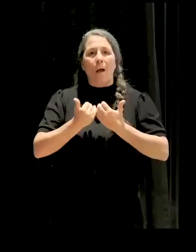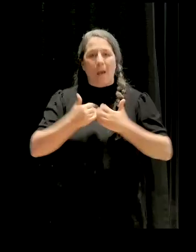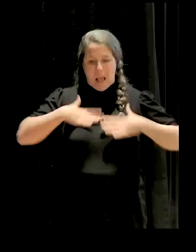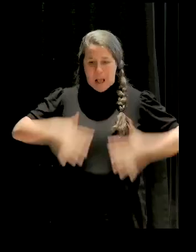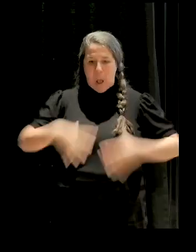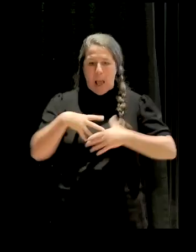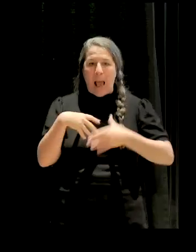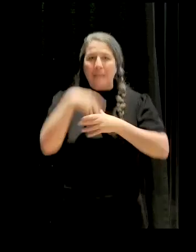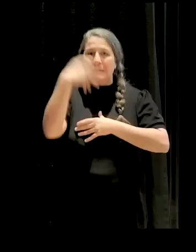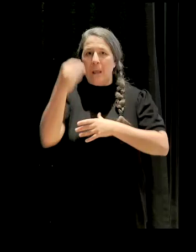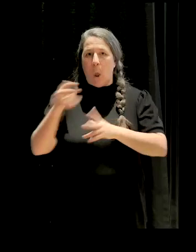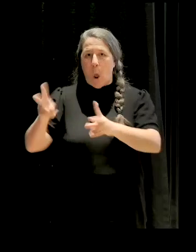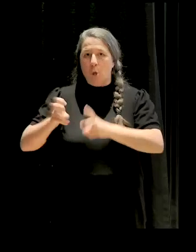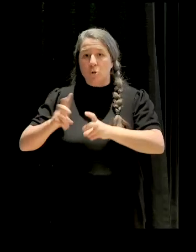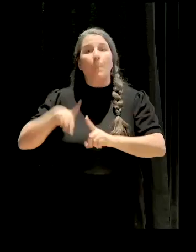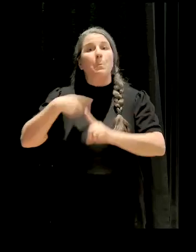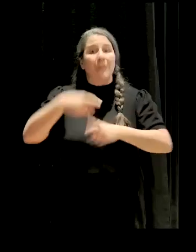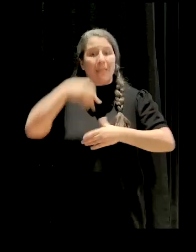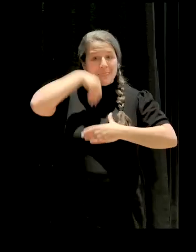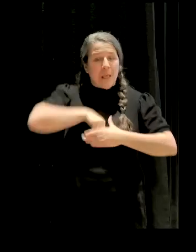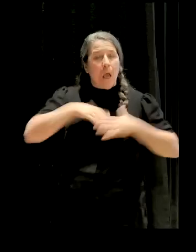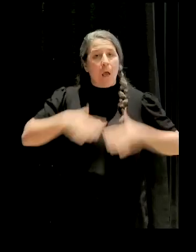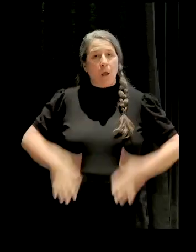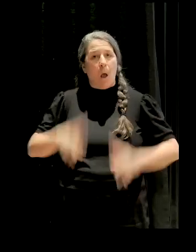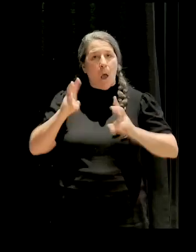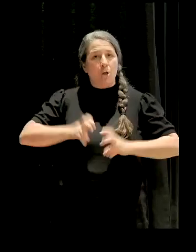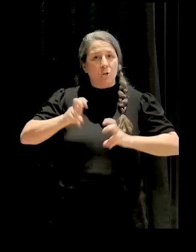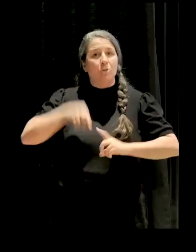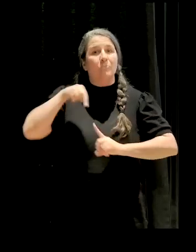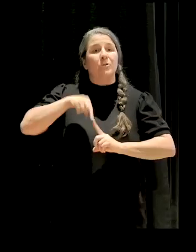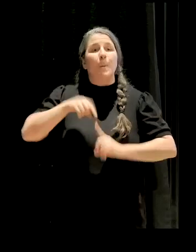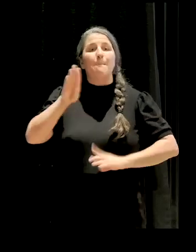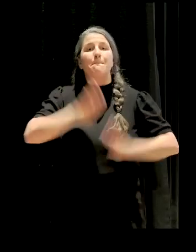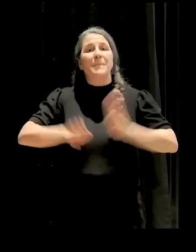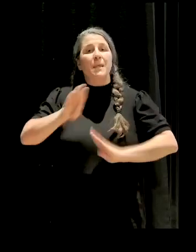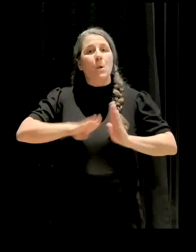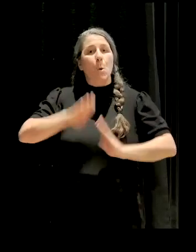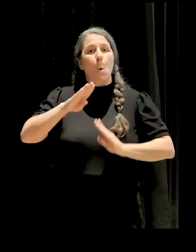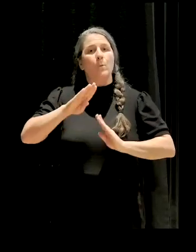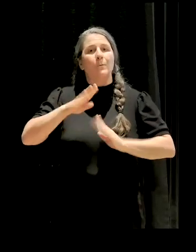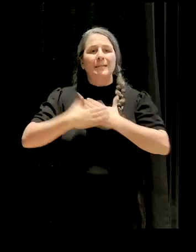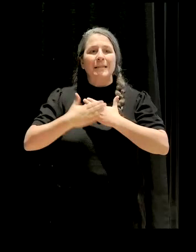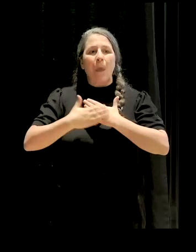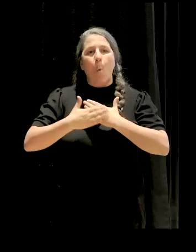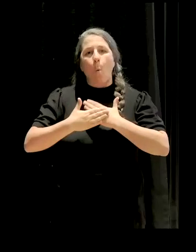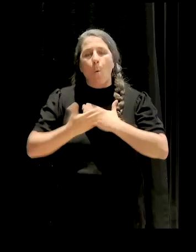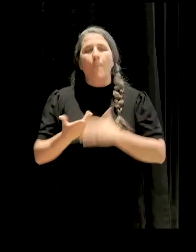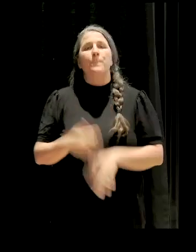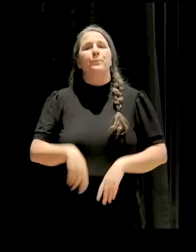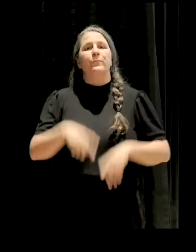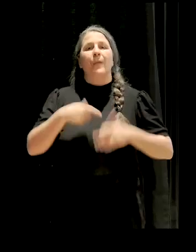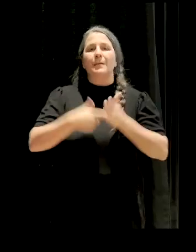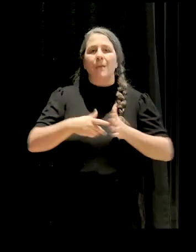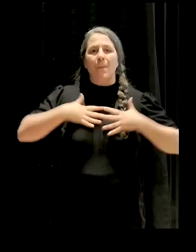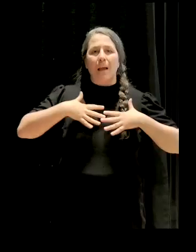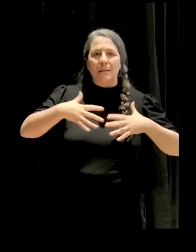mais aussi tout ce qui se passe à l'intérieur. Ça s'appelle des biosignaux. Puis voici des petits exemples comme le rythme cardiaque, la respiration,